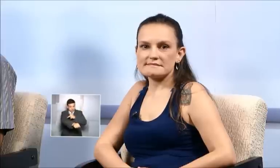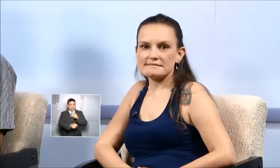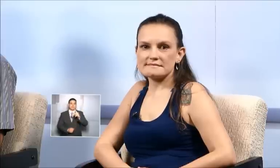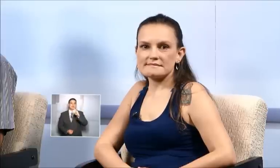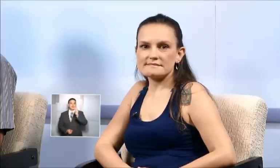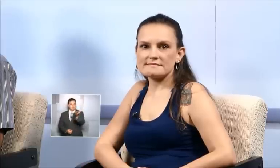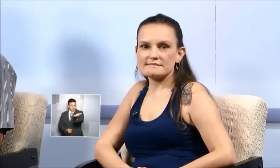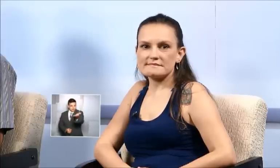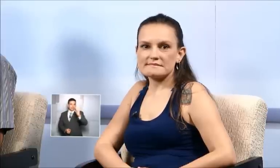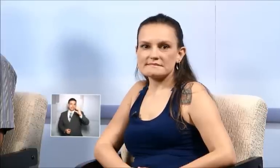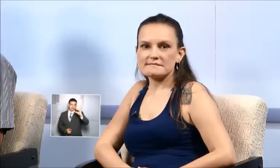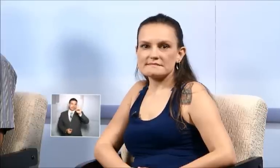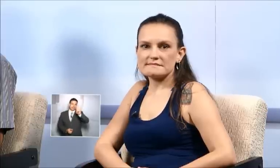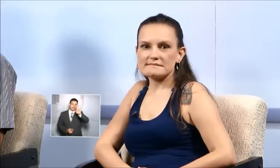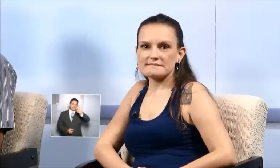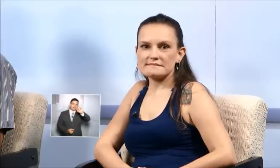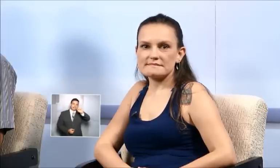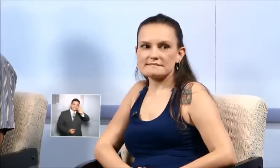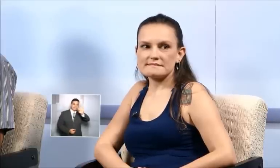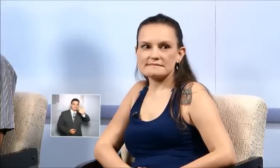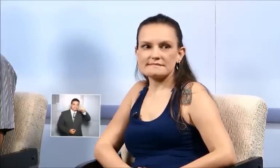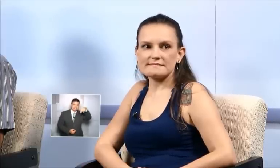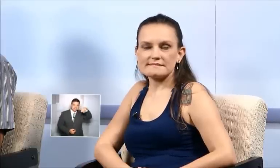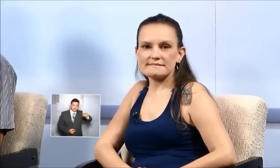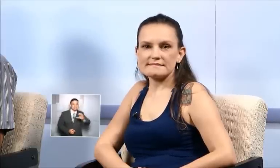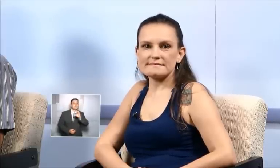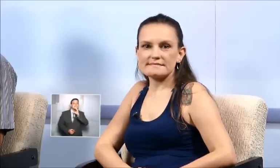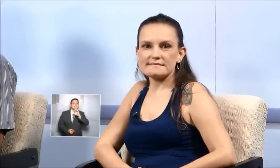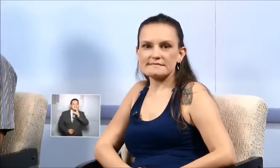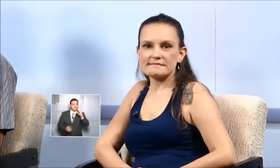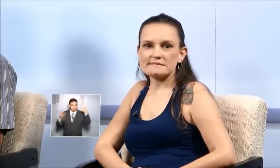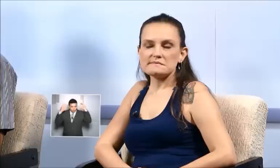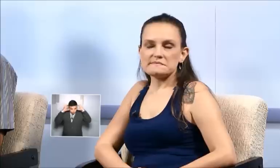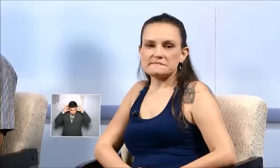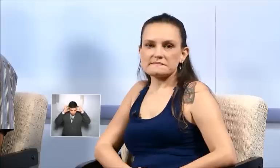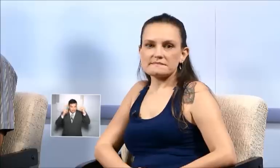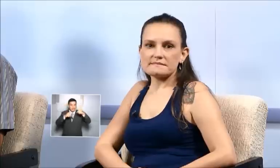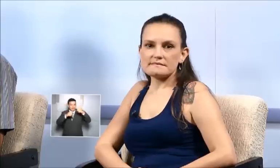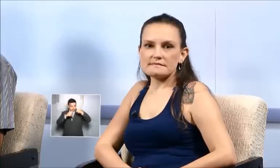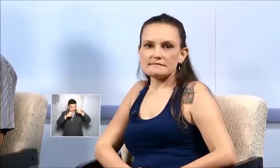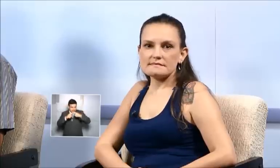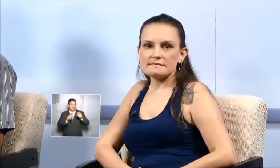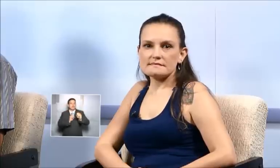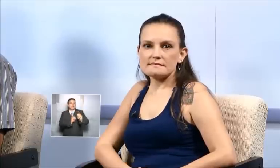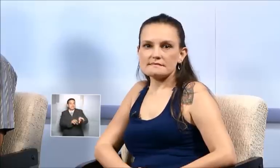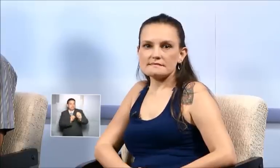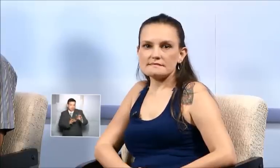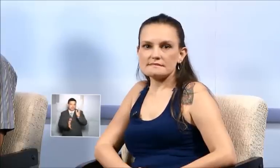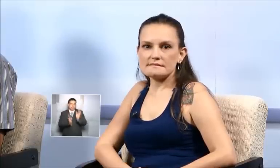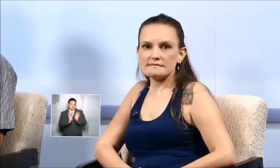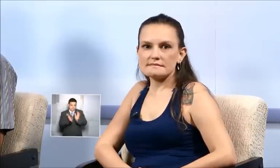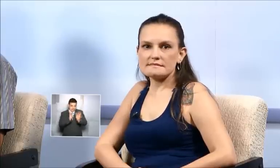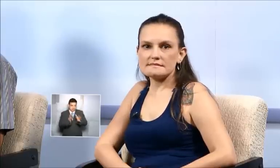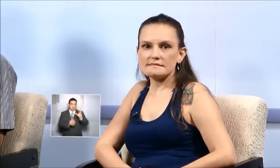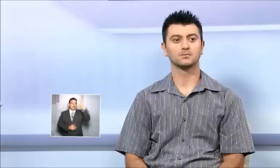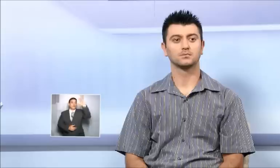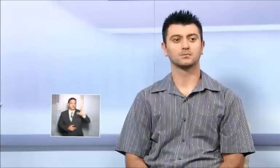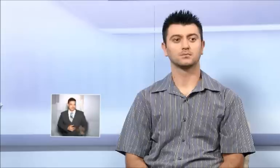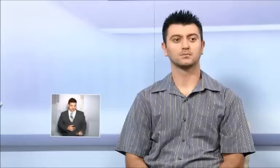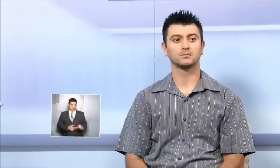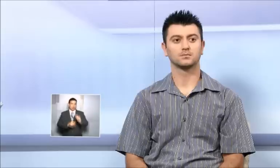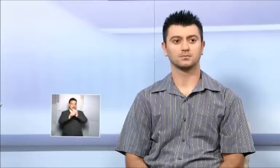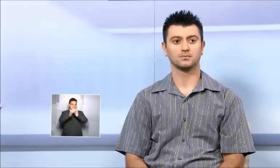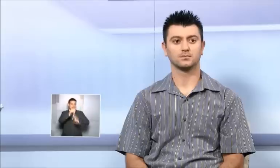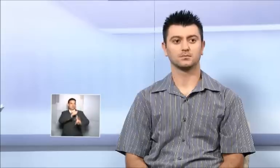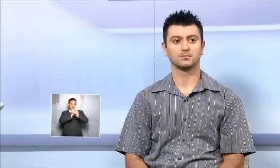Calciolari, fonoaudióloga clínica, instrutora de Libras e coordenadora técnica na Associação A da Vida, e Bruno